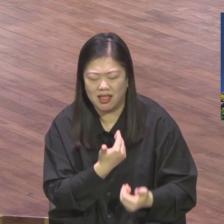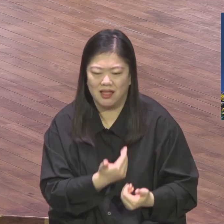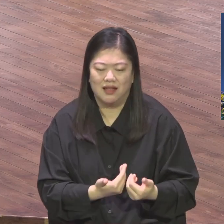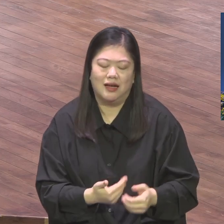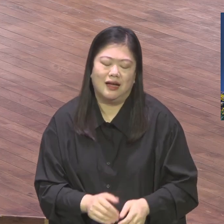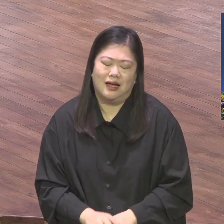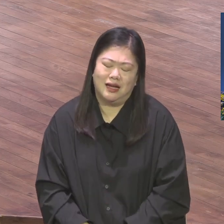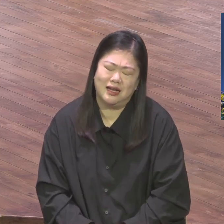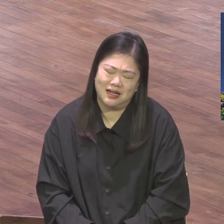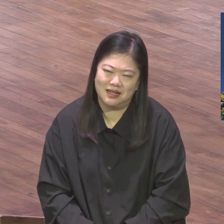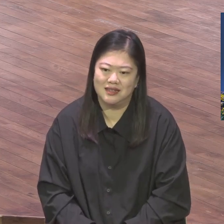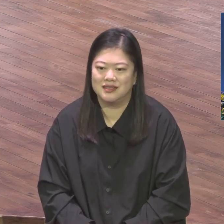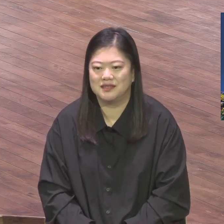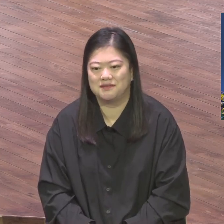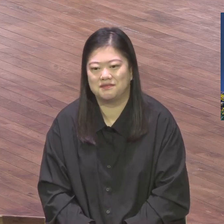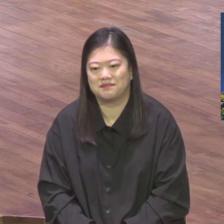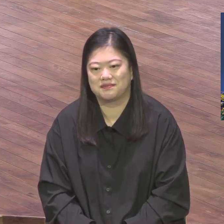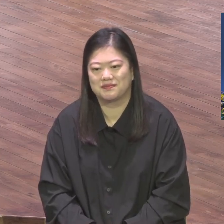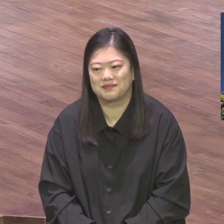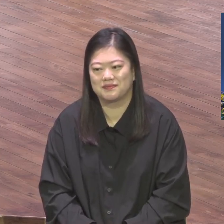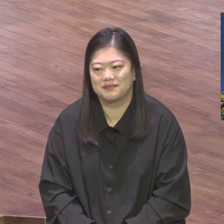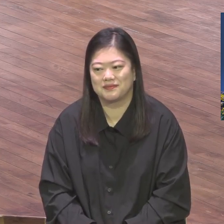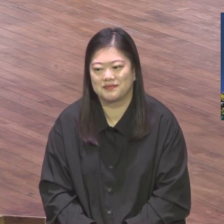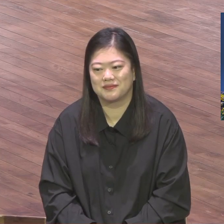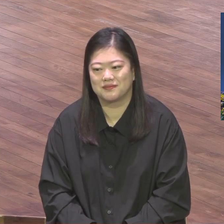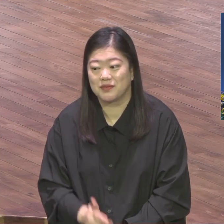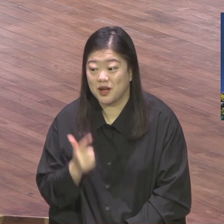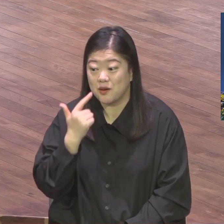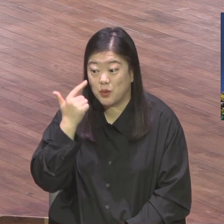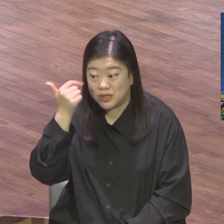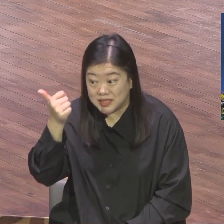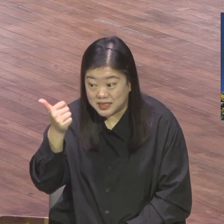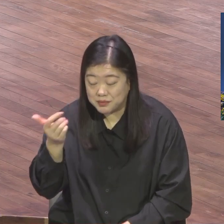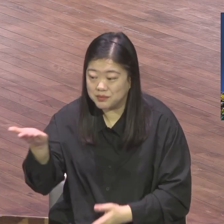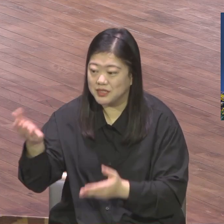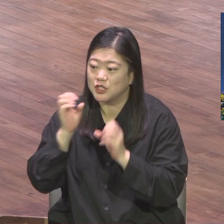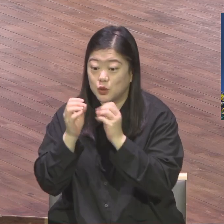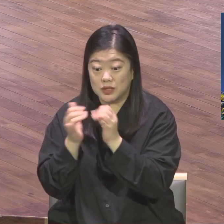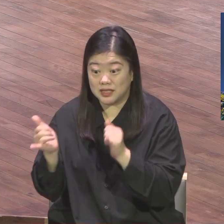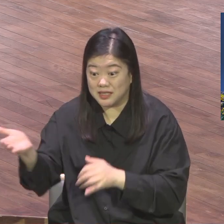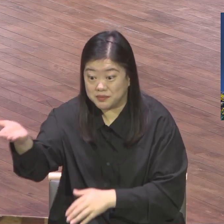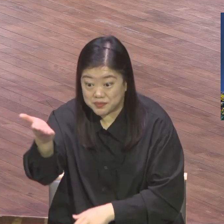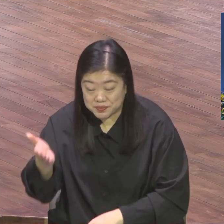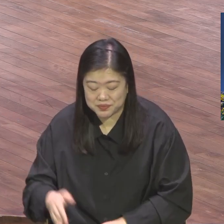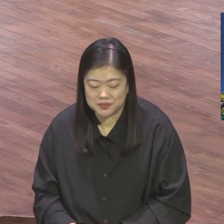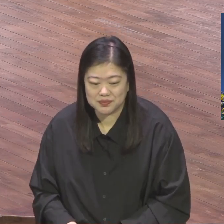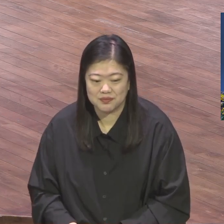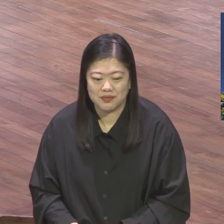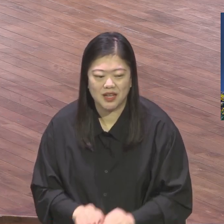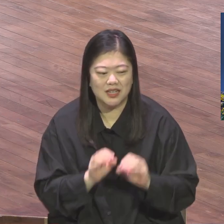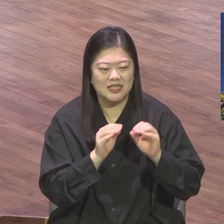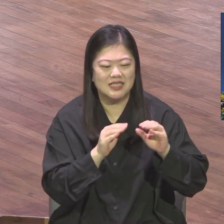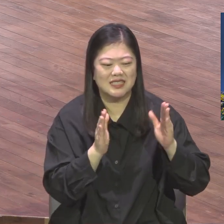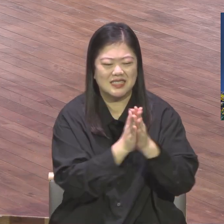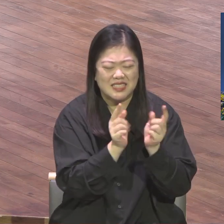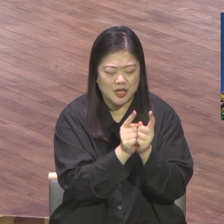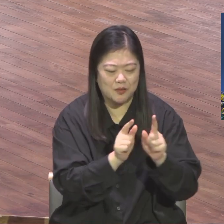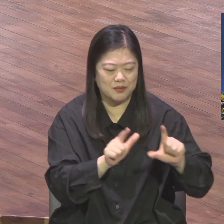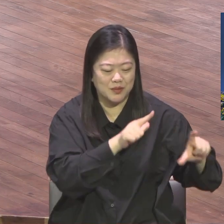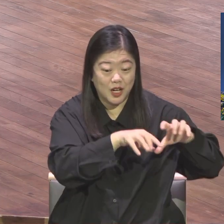그러니까 여러분 우리 교육자들이 사회 가면서 여러분 섬기면서 현장에서 얼마나 힘든 일이 많은 줄